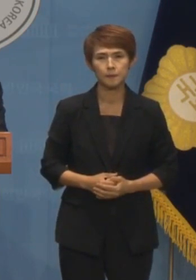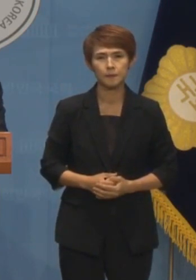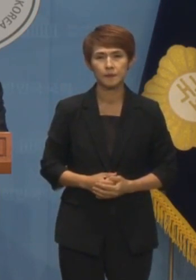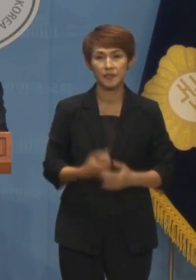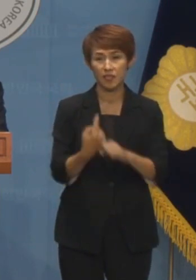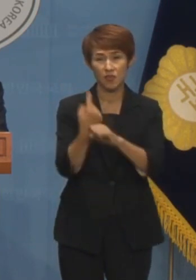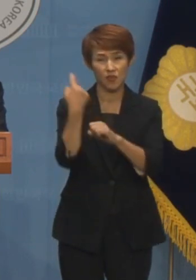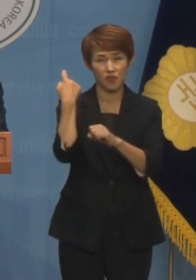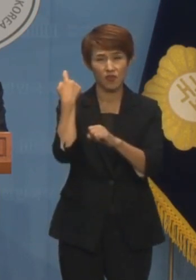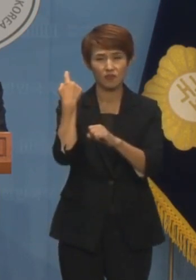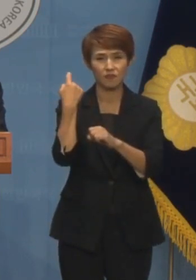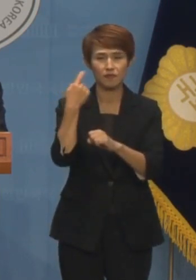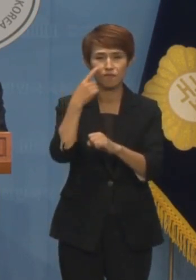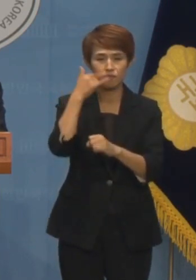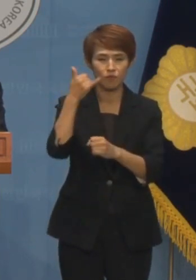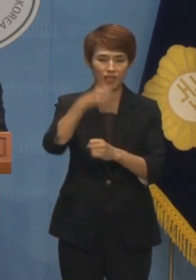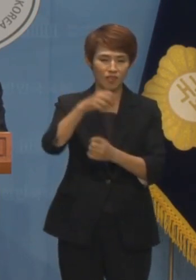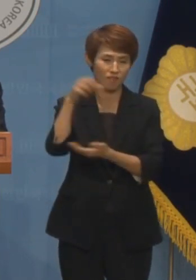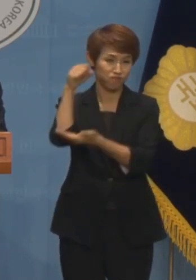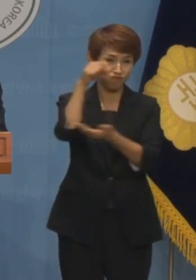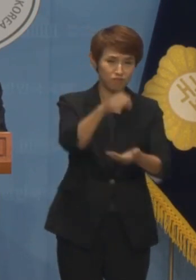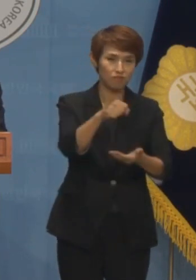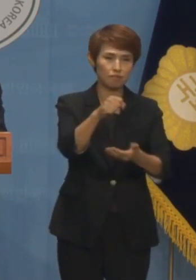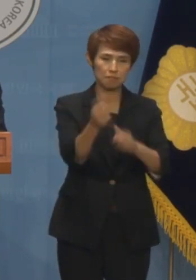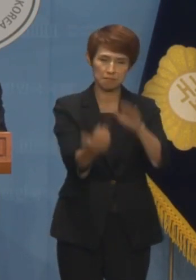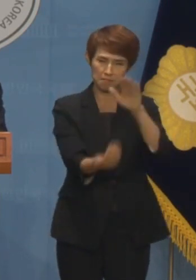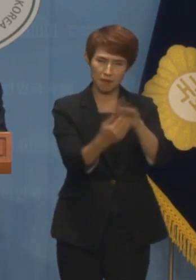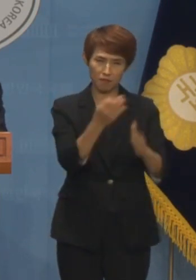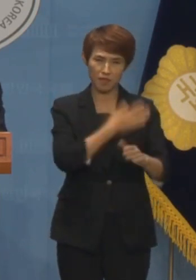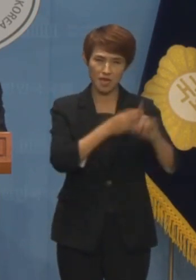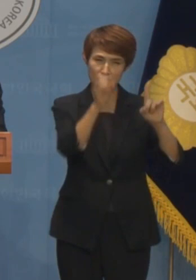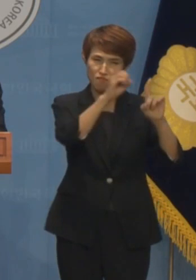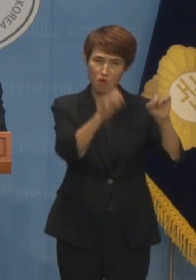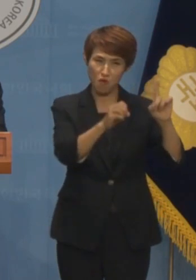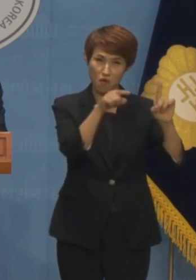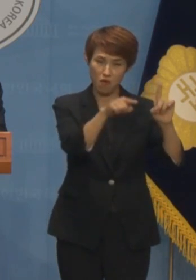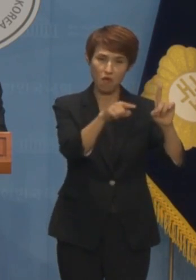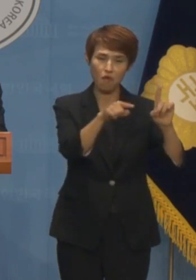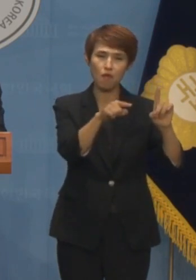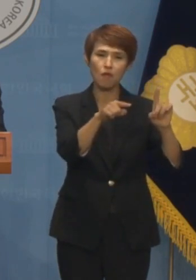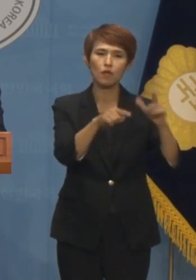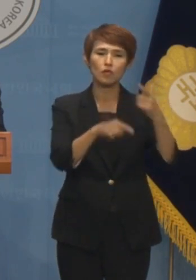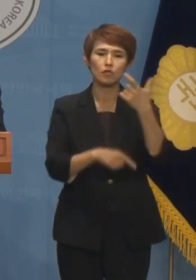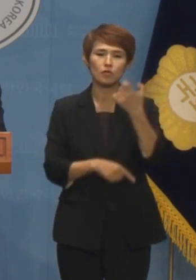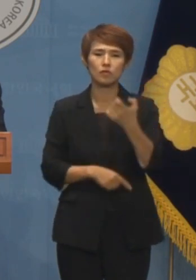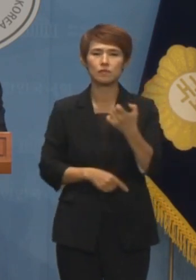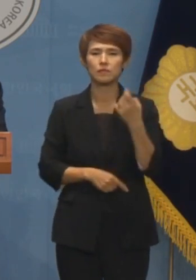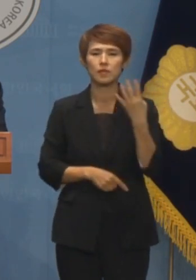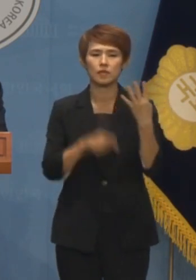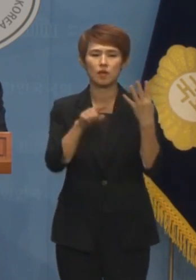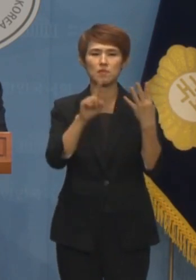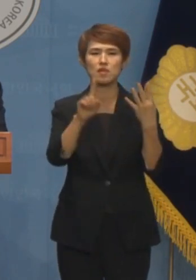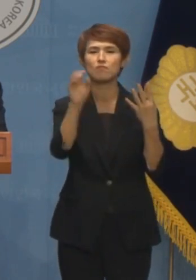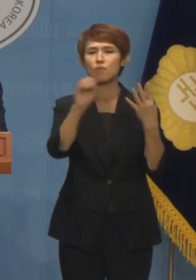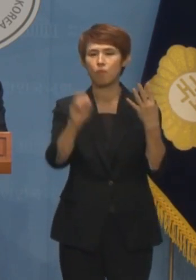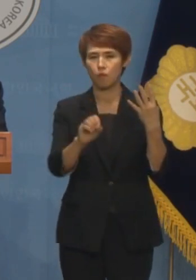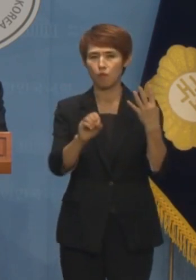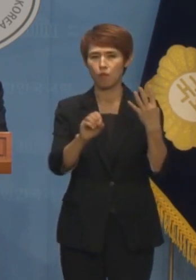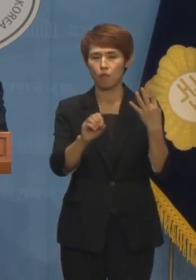지난해 겨우 총 상속 자산가의 상위 1%의 자산가들이 전체 상속세액의 64.1%를